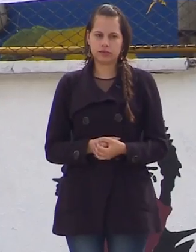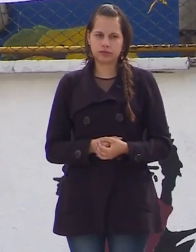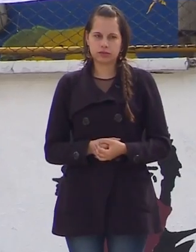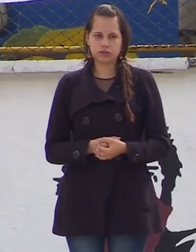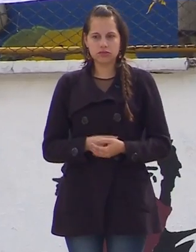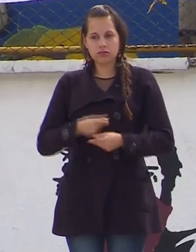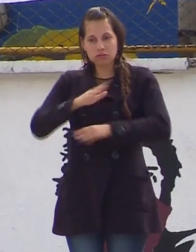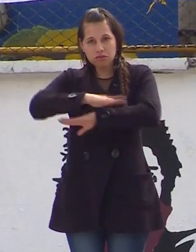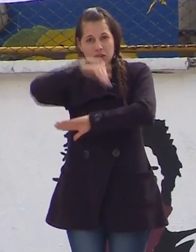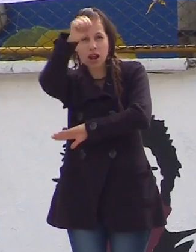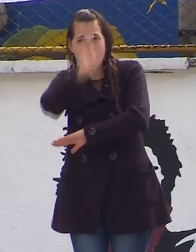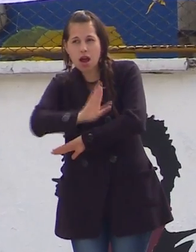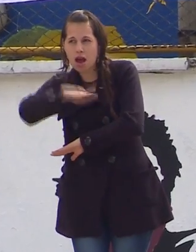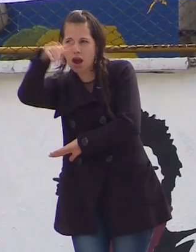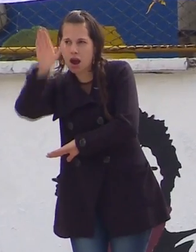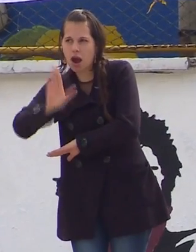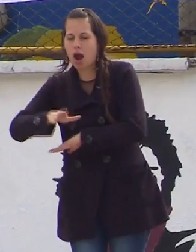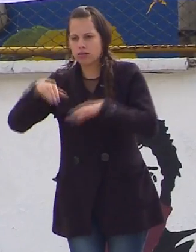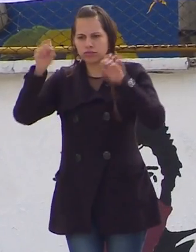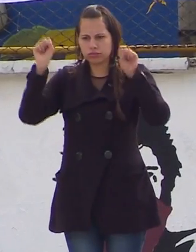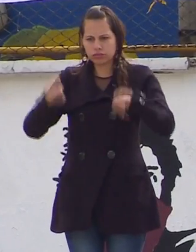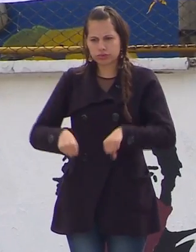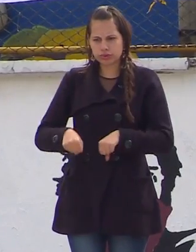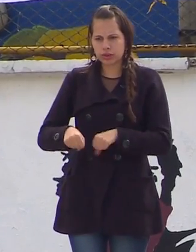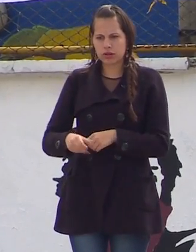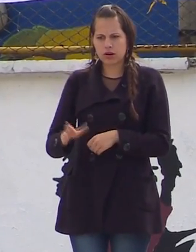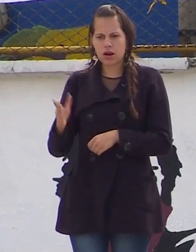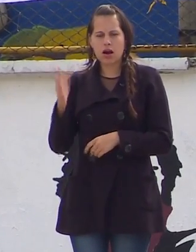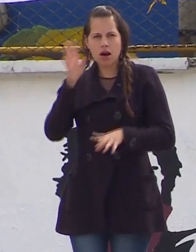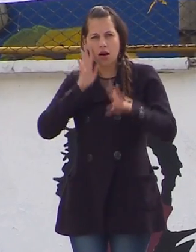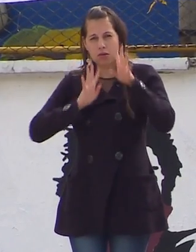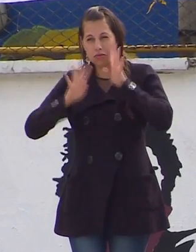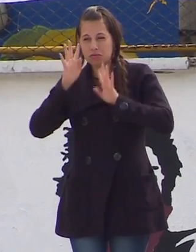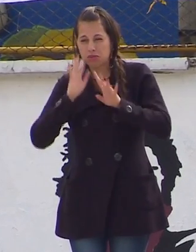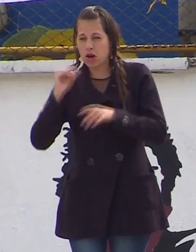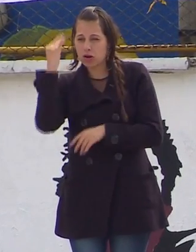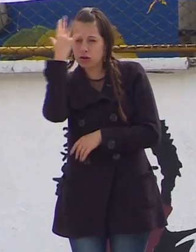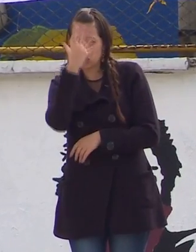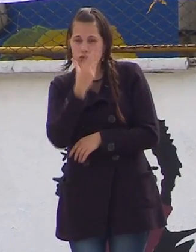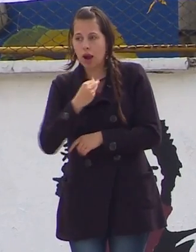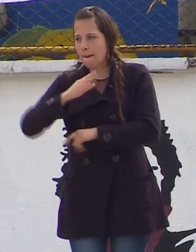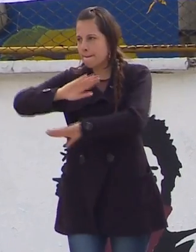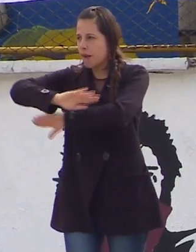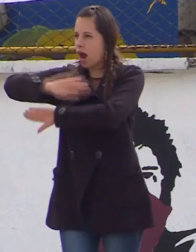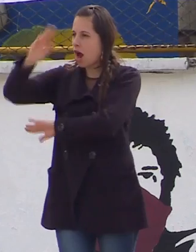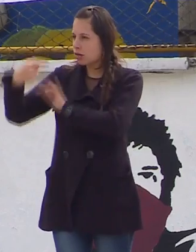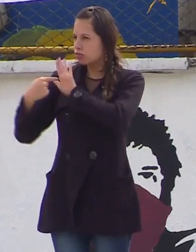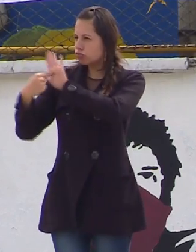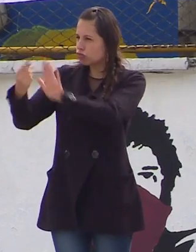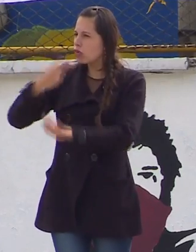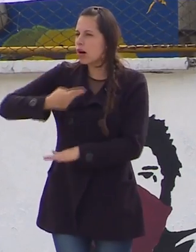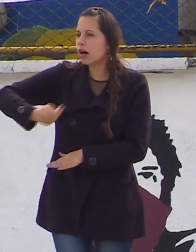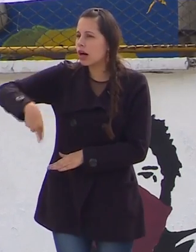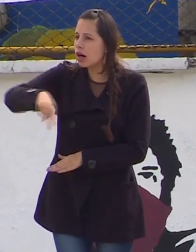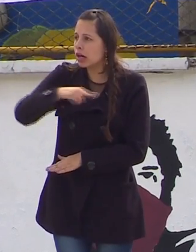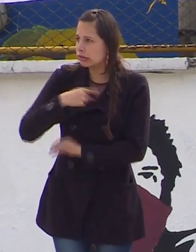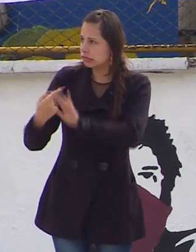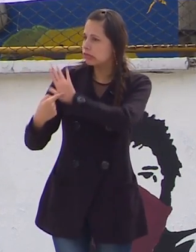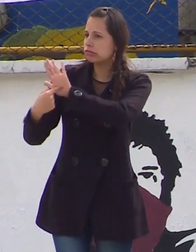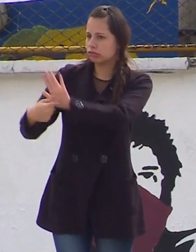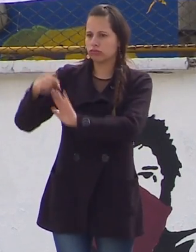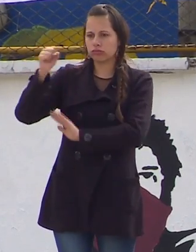con estética. Paredes que digan lo que somos, maestros en formación.